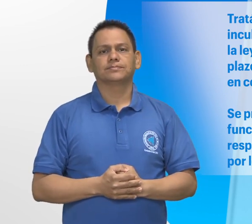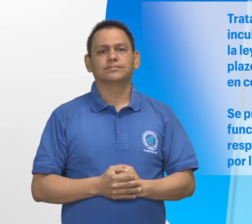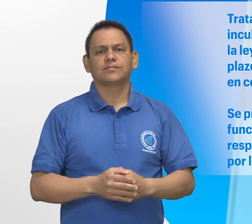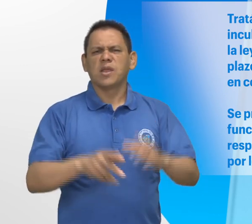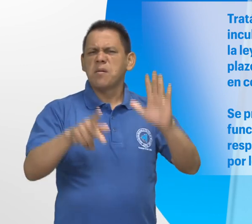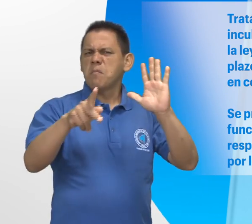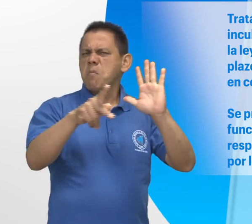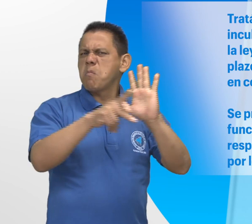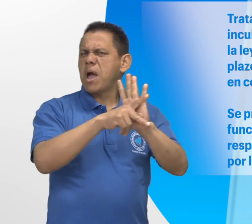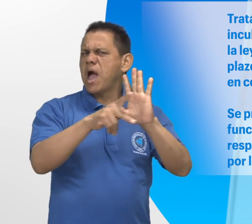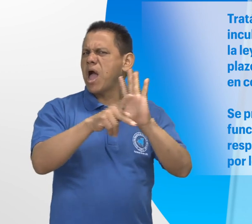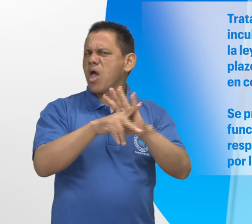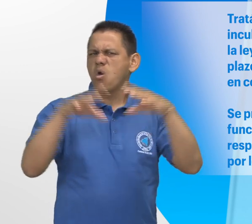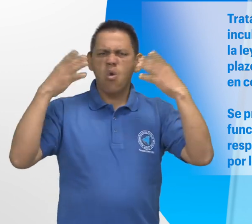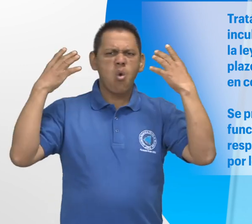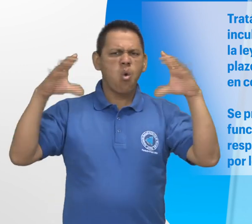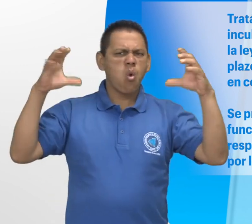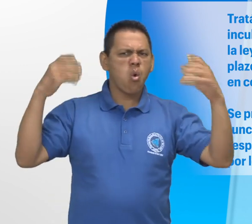indemnización.